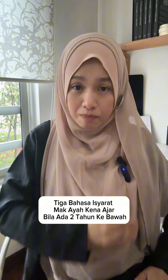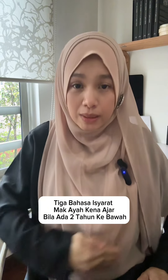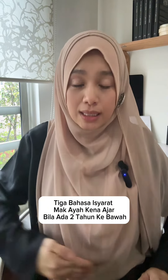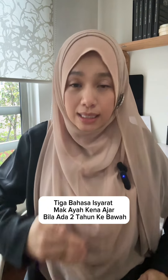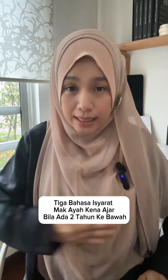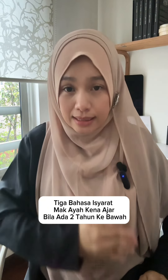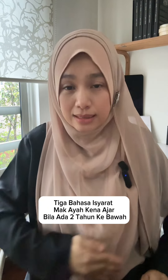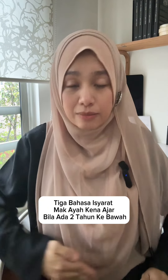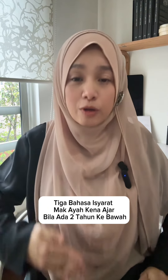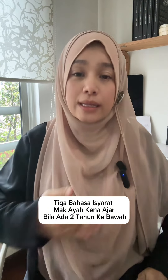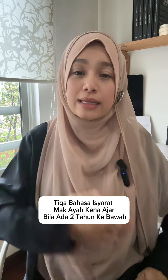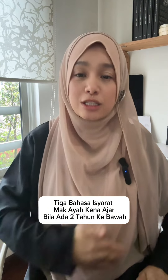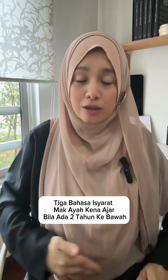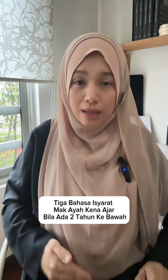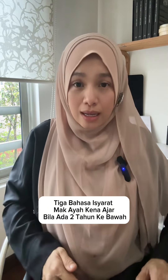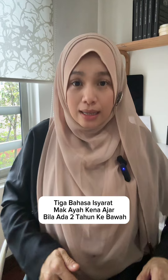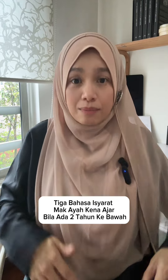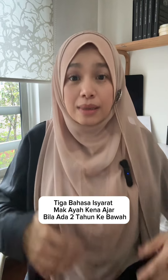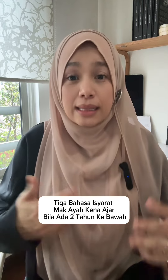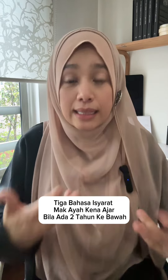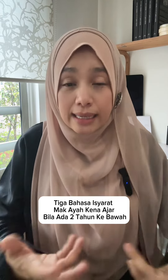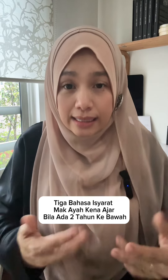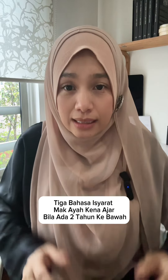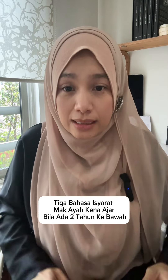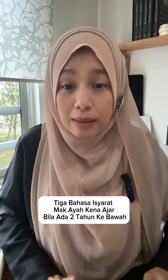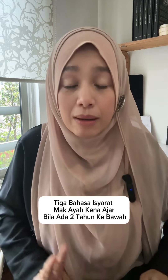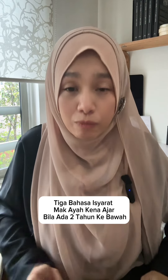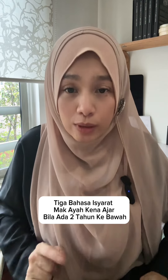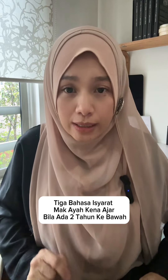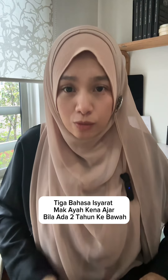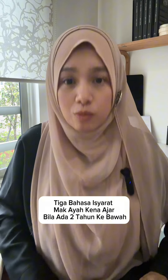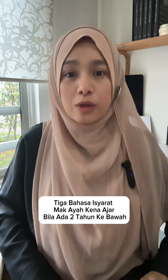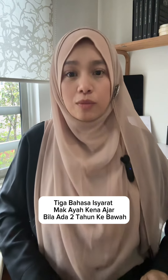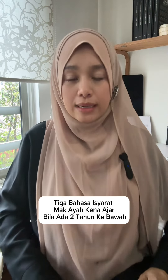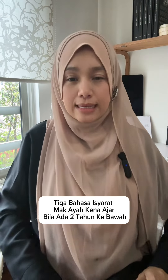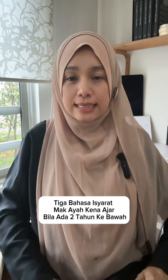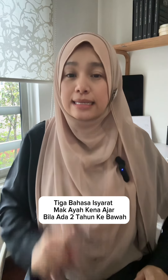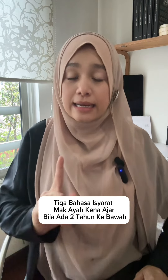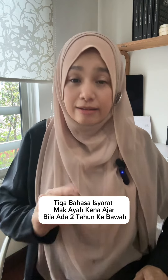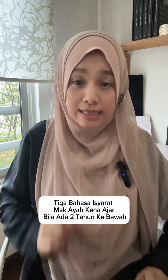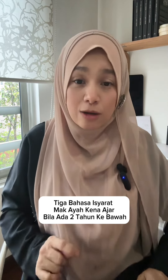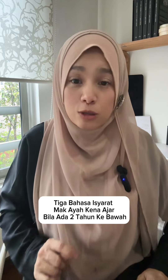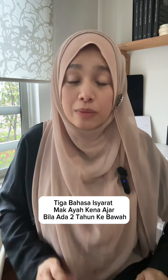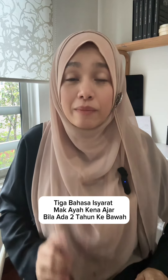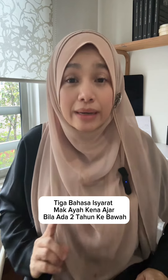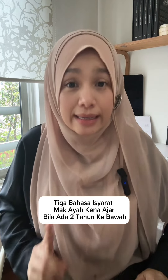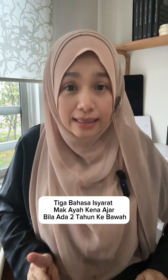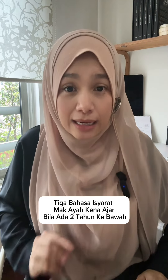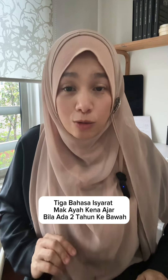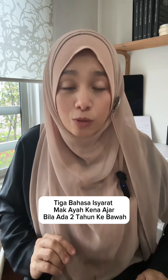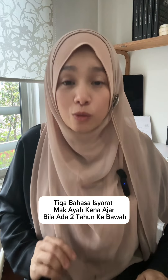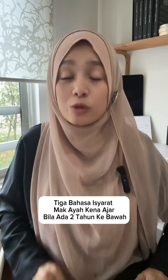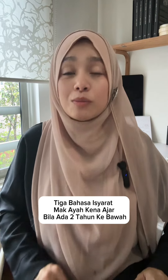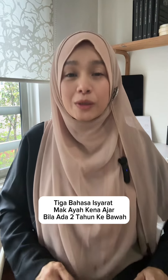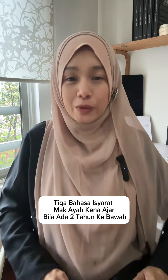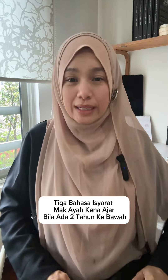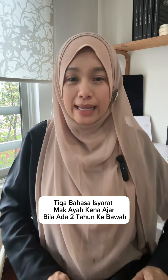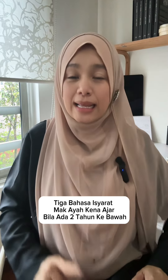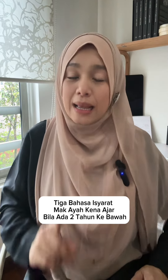tindakan tersebut dan insya-allah bila anak kita tak mampu lagi untuk berkomunikasi Jangan risau Sebab mereka tahu untuk menggunakan